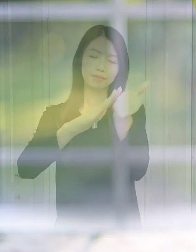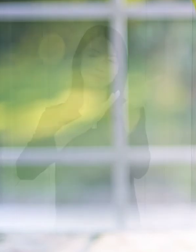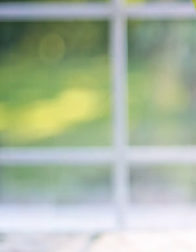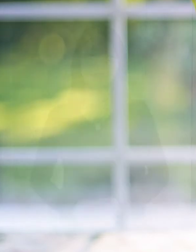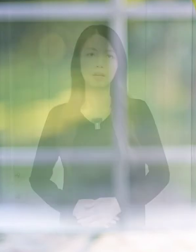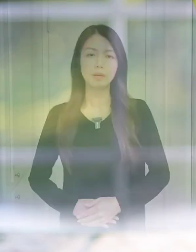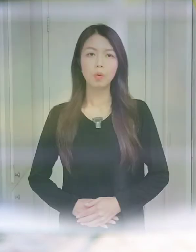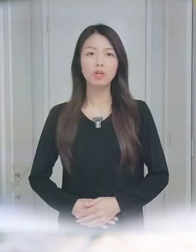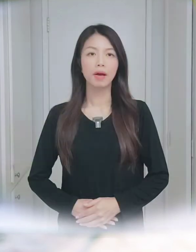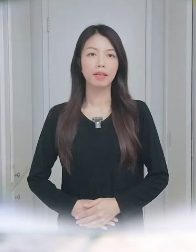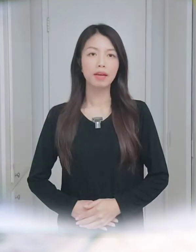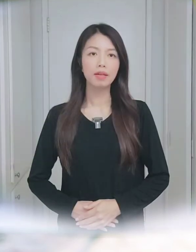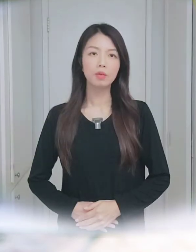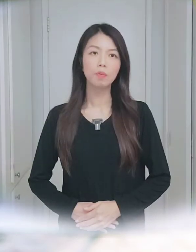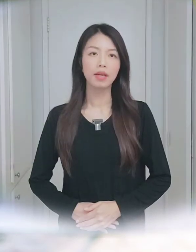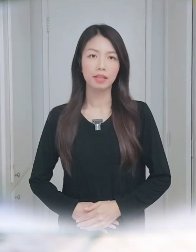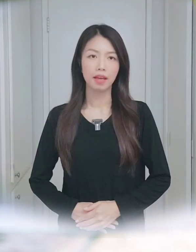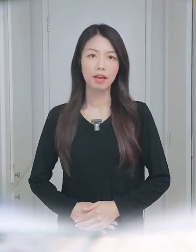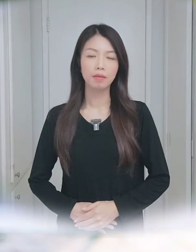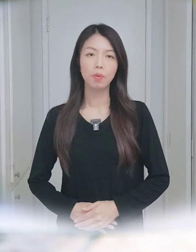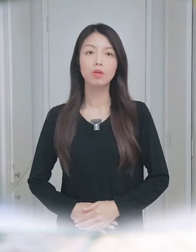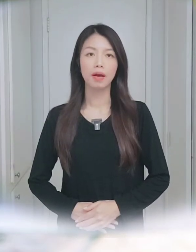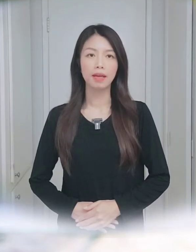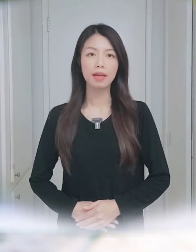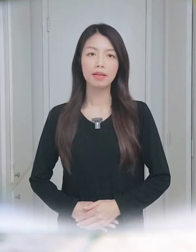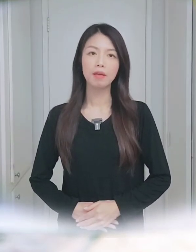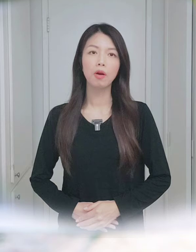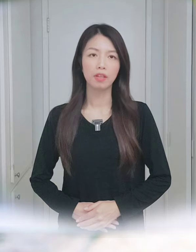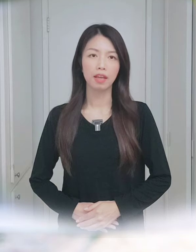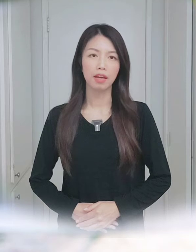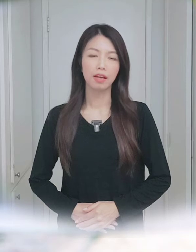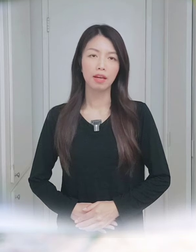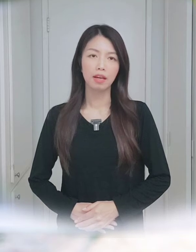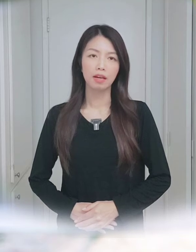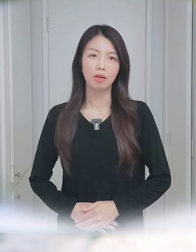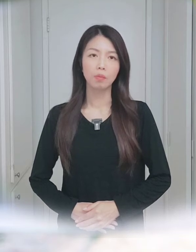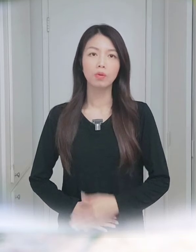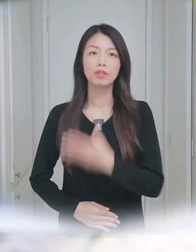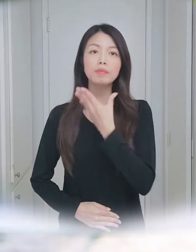소망입니다. 복음 안에 소망이 있네. 복음 안에 생명이 있네.